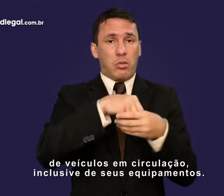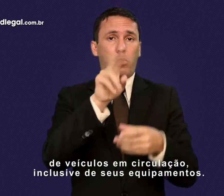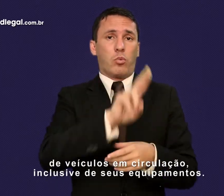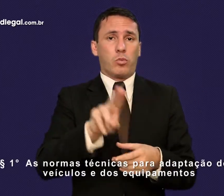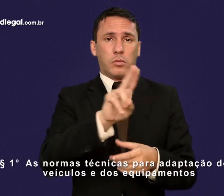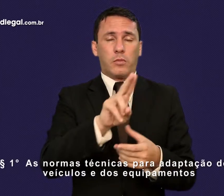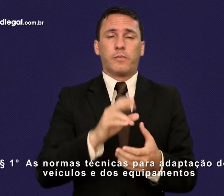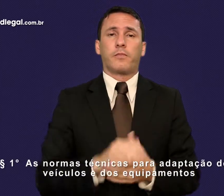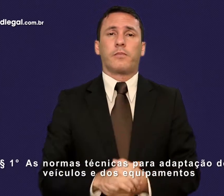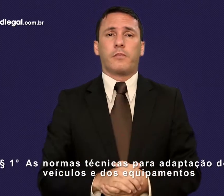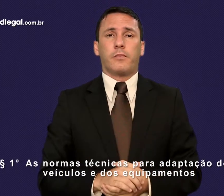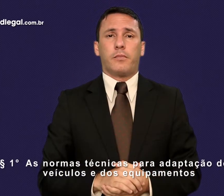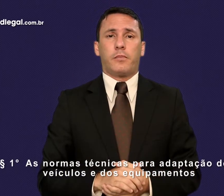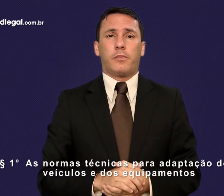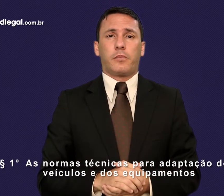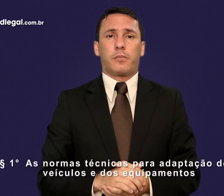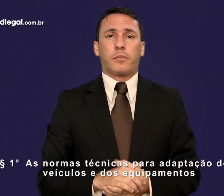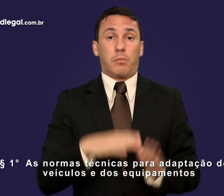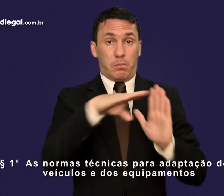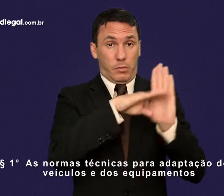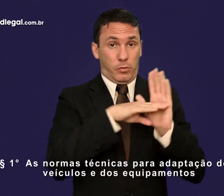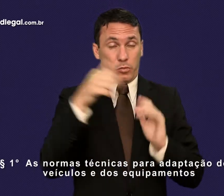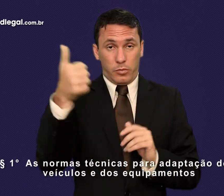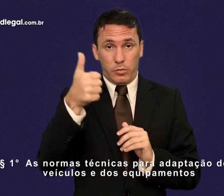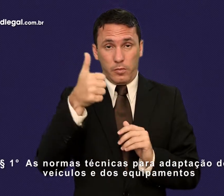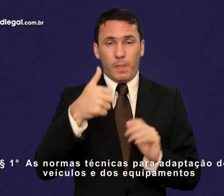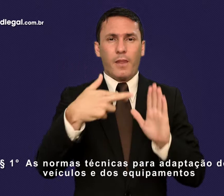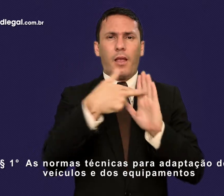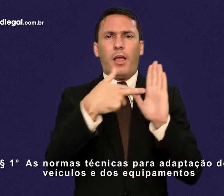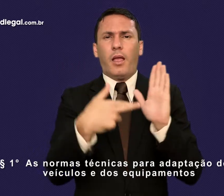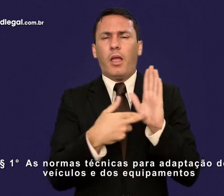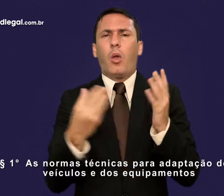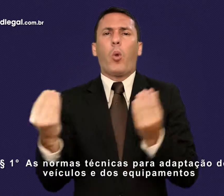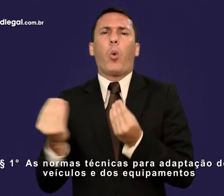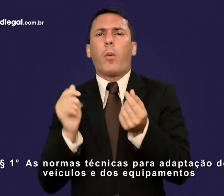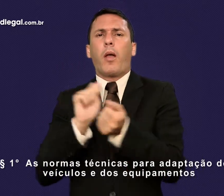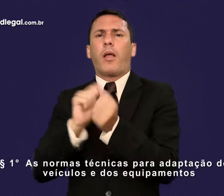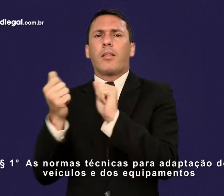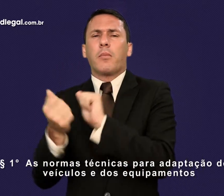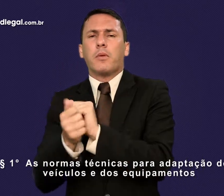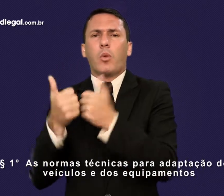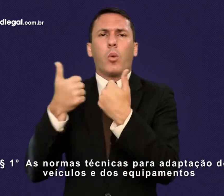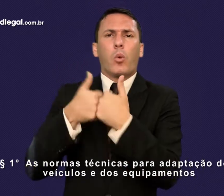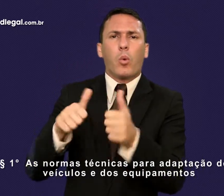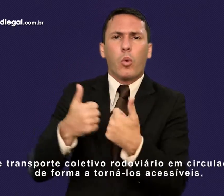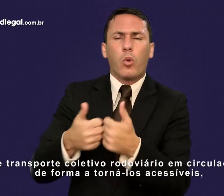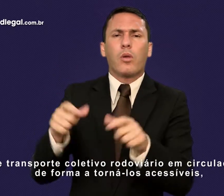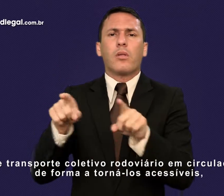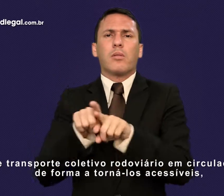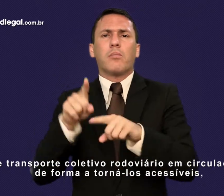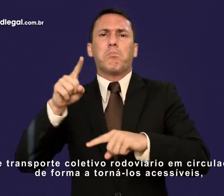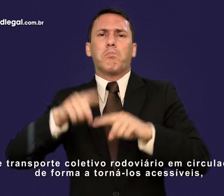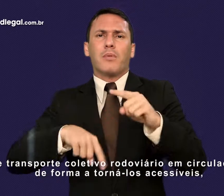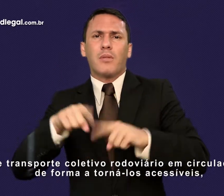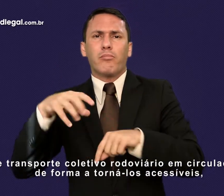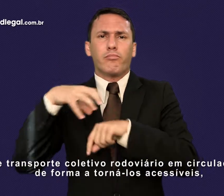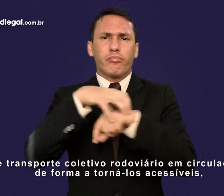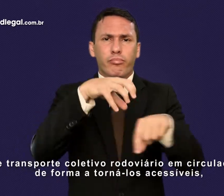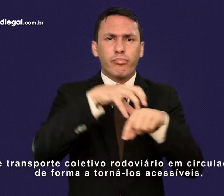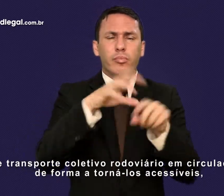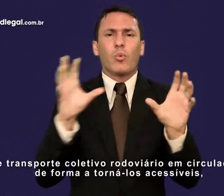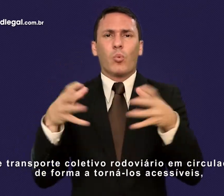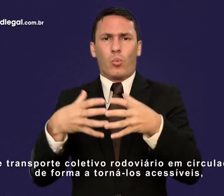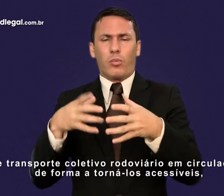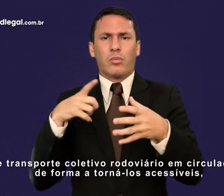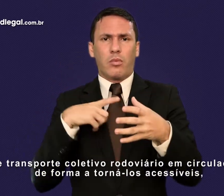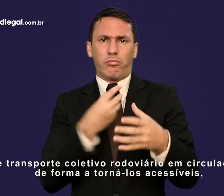equipamentos. Parágrafo 1º. As normas técnicas para adaptação dos veículos e dos equipamentos de transporte coletivo rodoviário